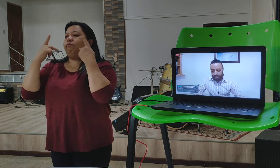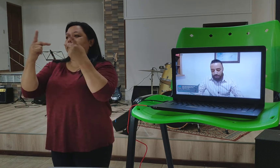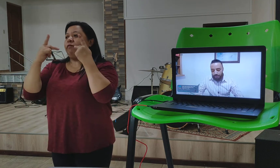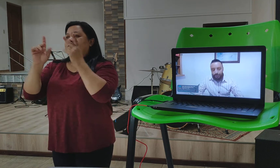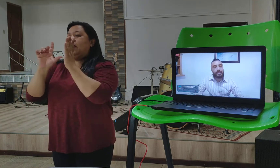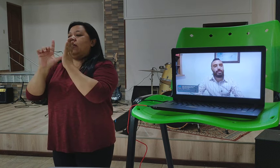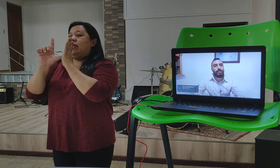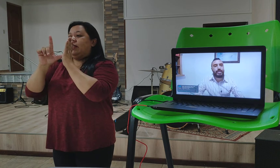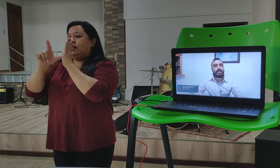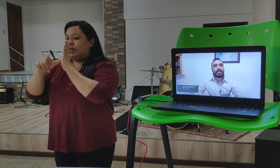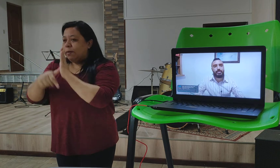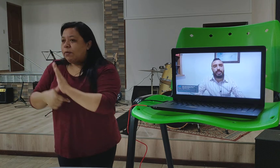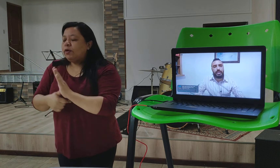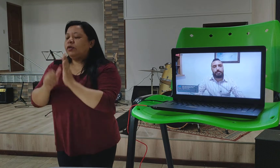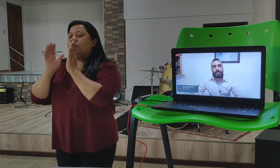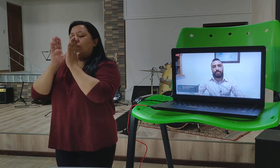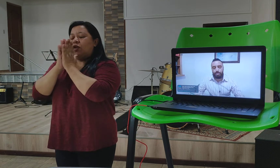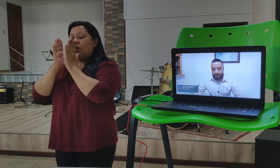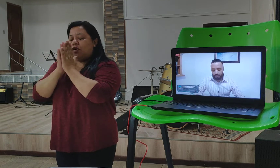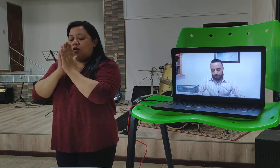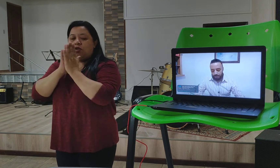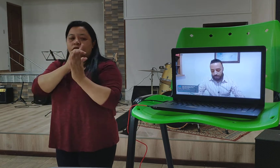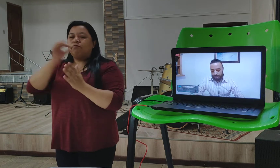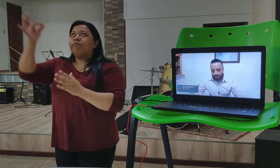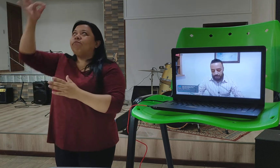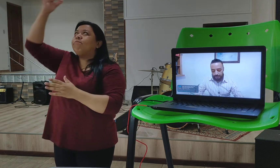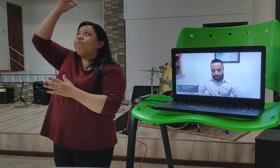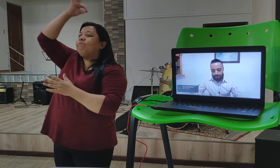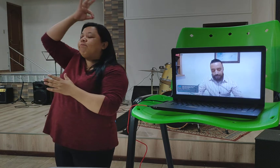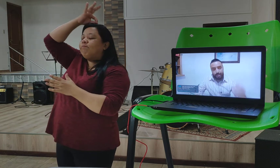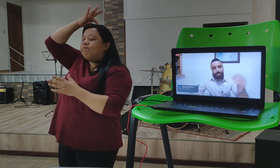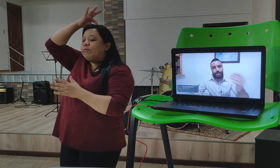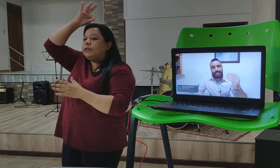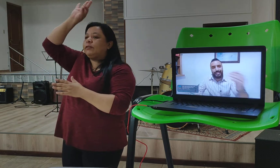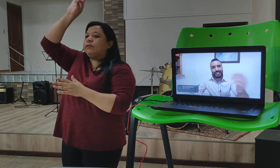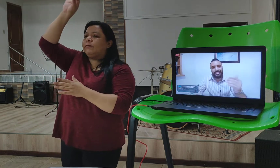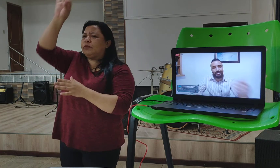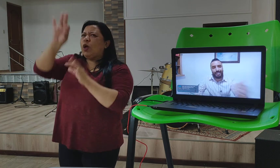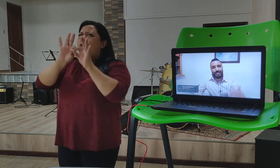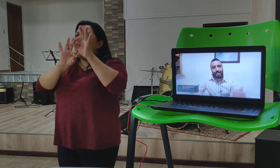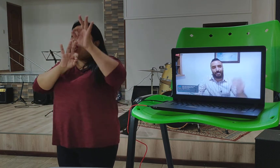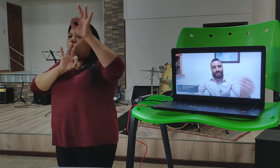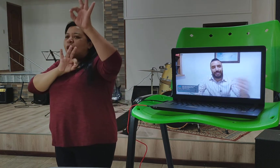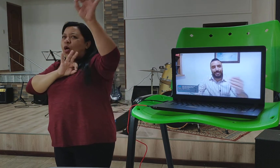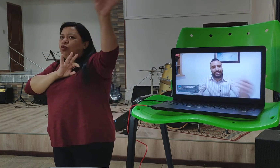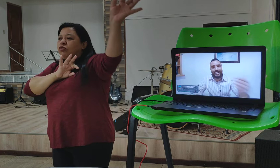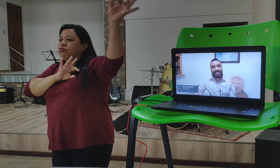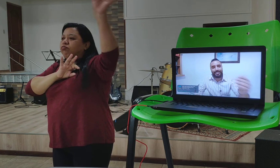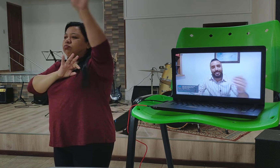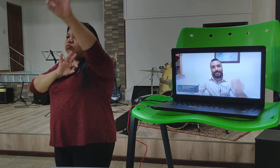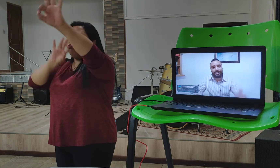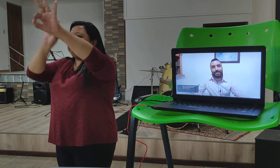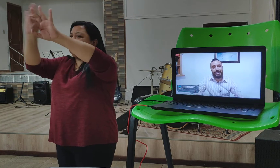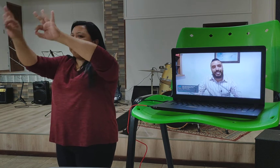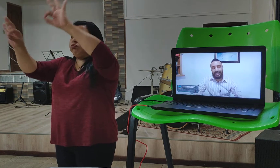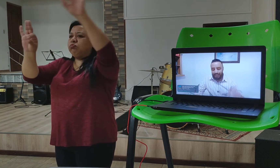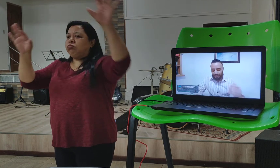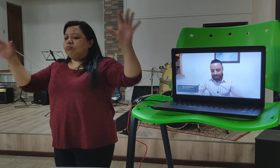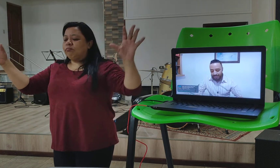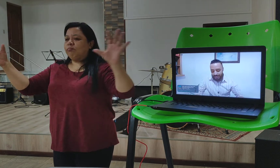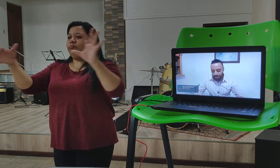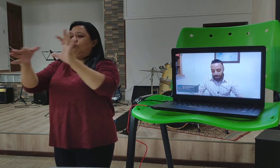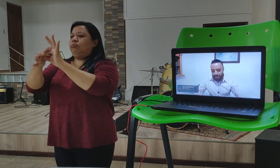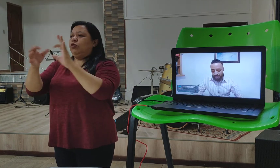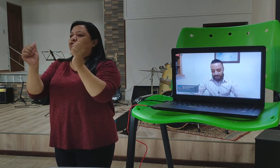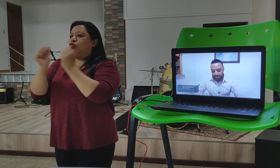após a leitura, eu vou fazer uma oração pedindo ao Espírito Santo de Deus que, mesmo distantes, mas ao mesmo tempo ligados espiritualmente,